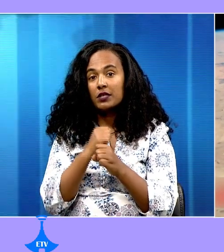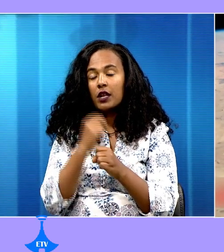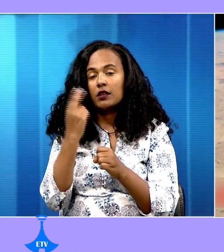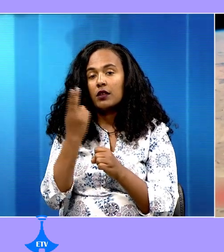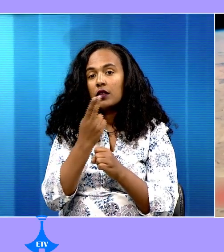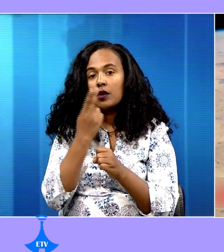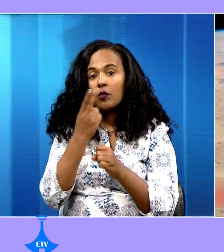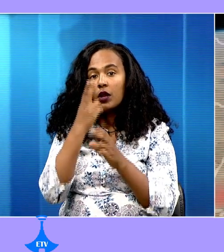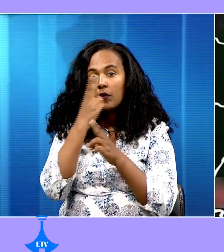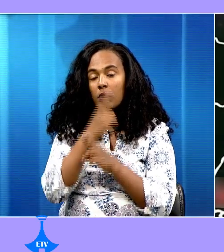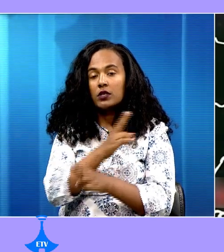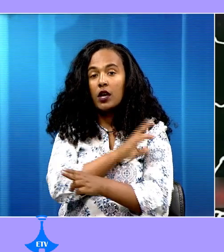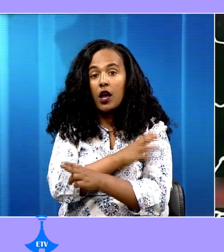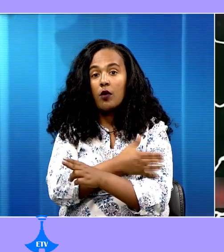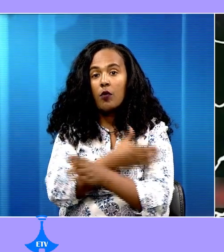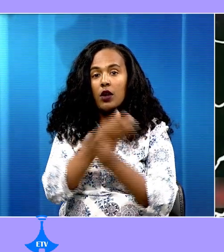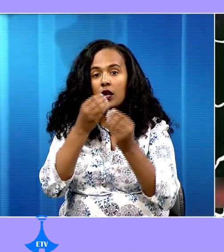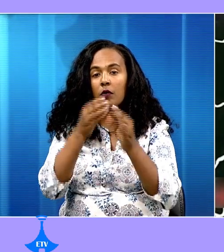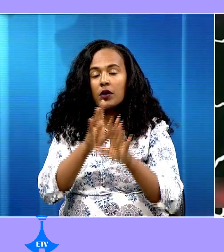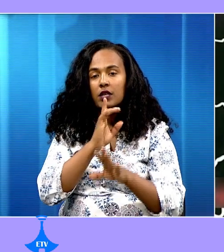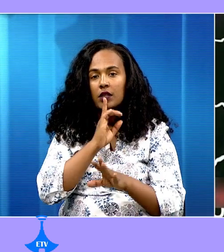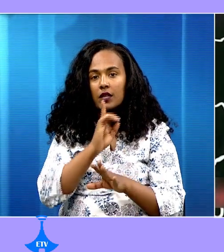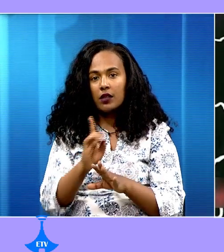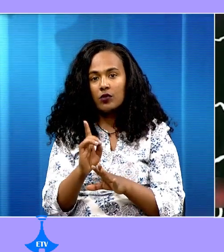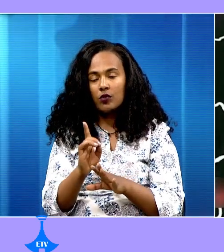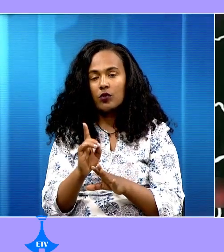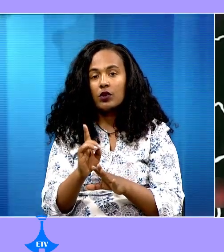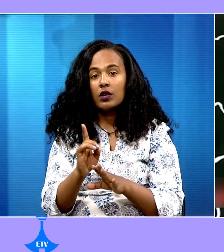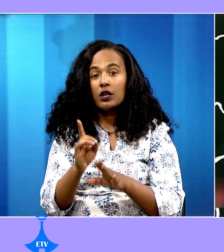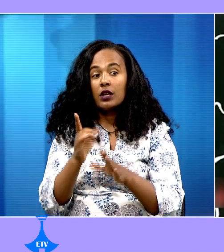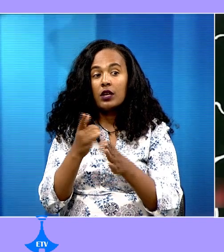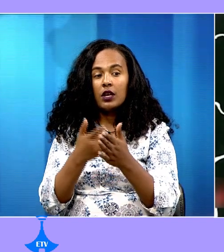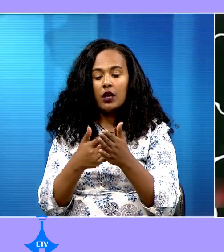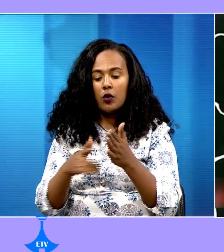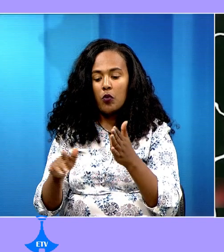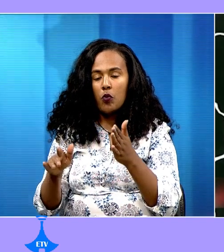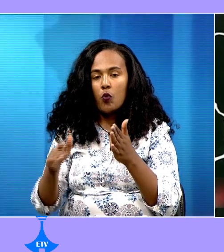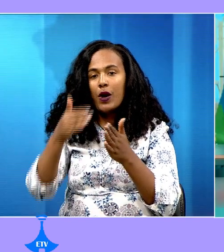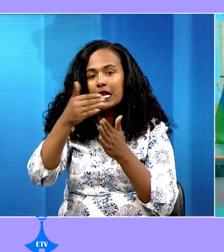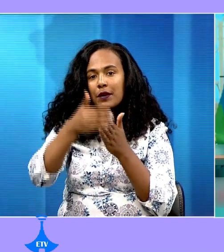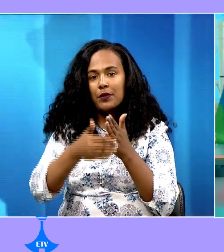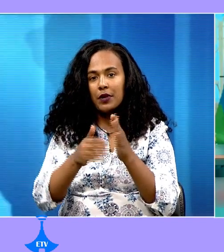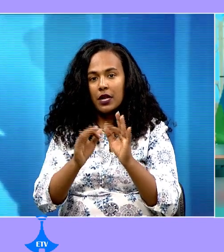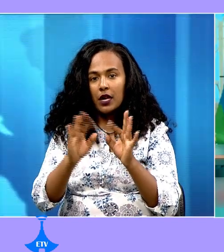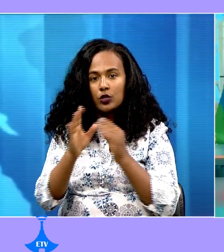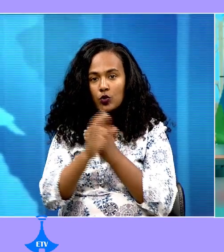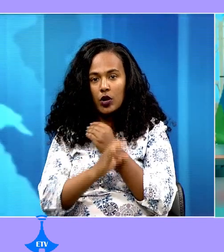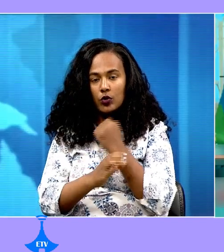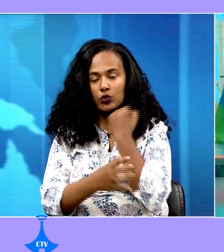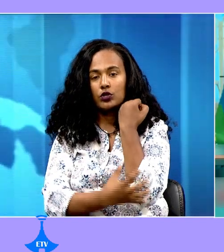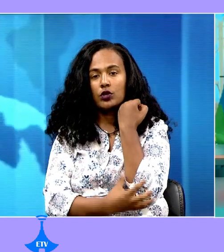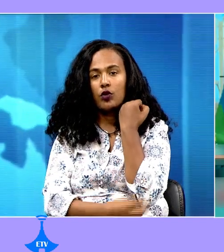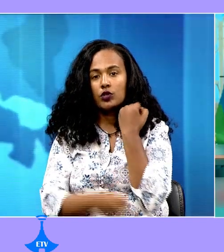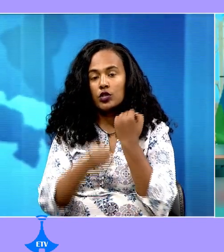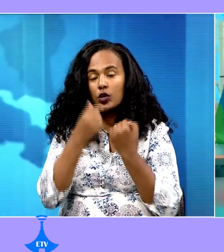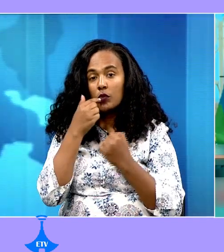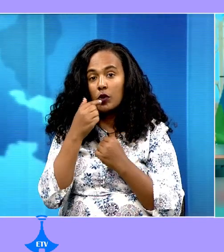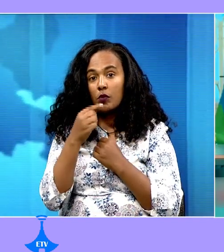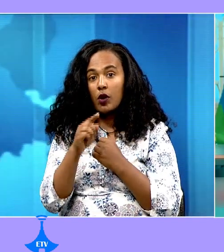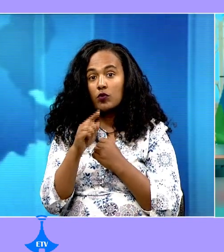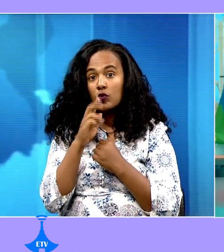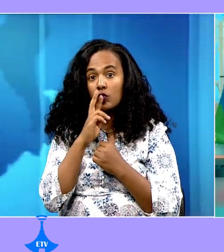ጥቅሟን የማስከበር አቅሟን የማሳጣት ነው። ዓለም ላይ ወደብ የሌላቸው ሀገሮች ድሃዎች ናቸው፣ ወይም ደግሞ በሶስተኛው ዓለም ላይ የሚገኙ